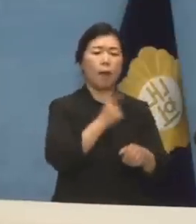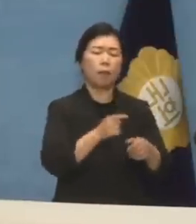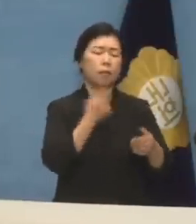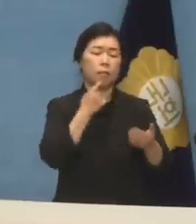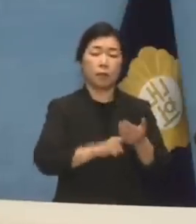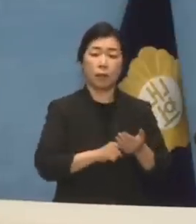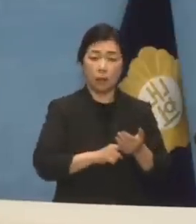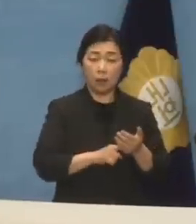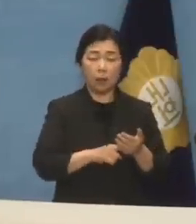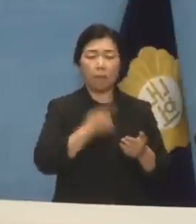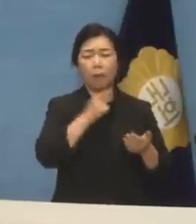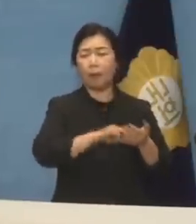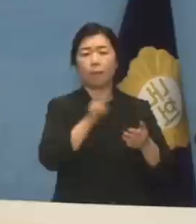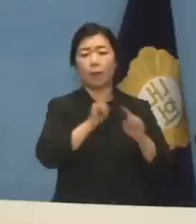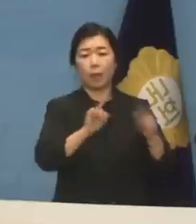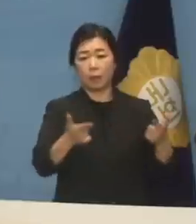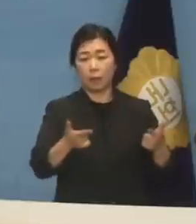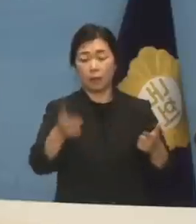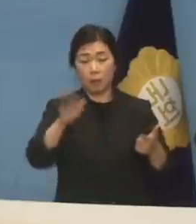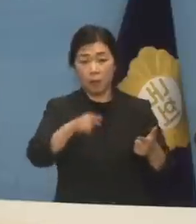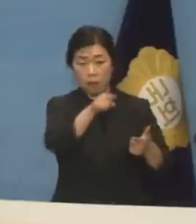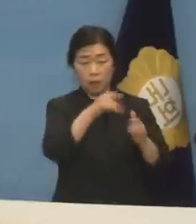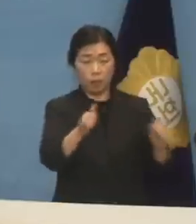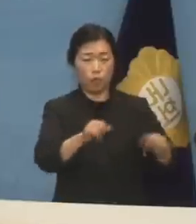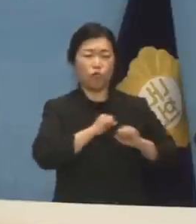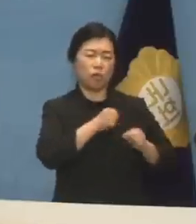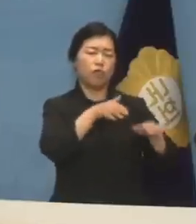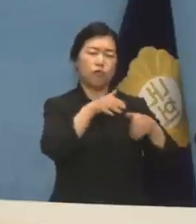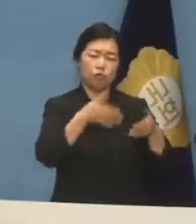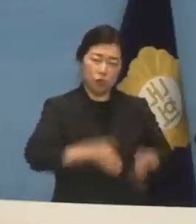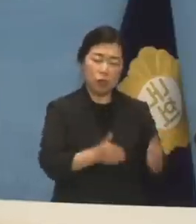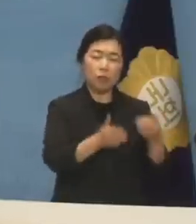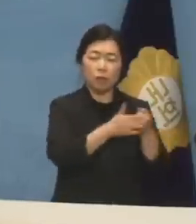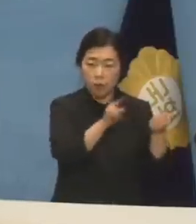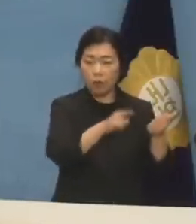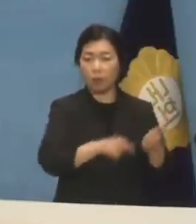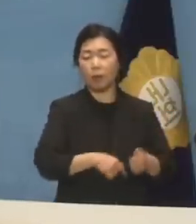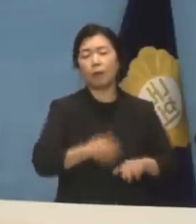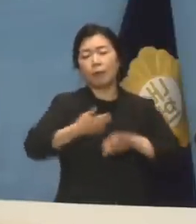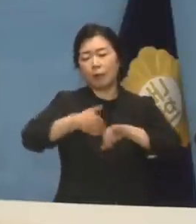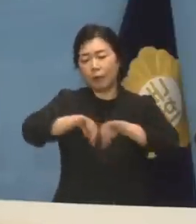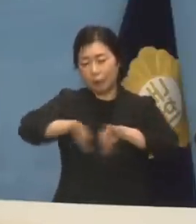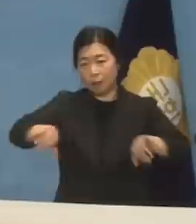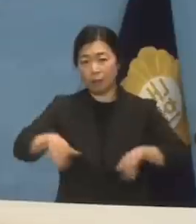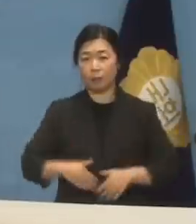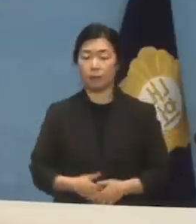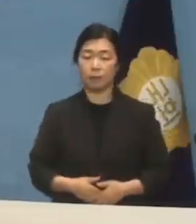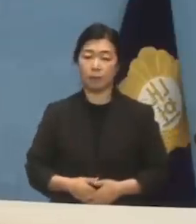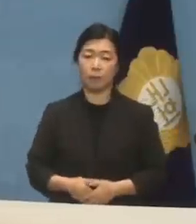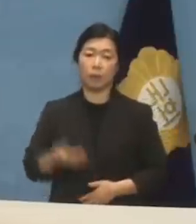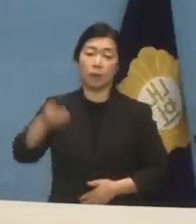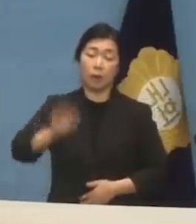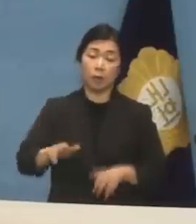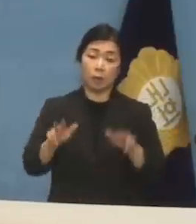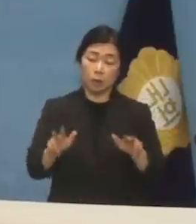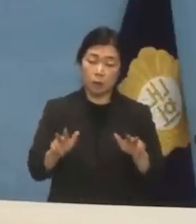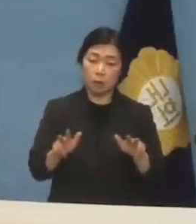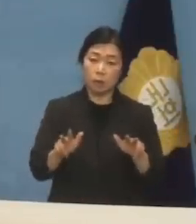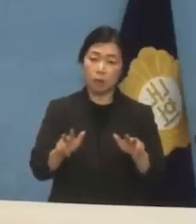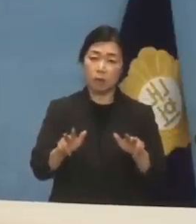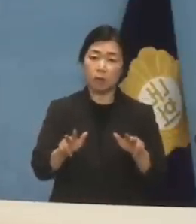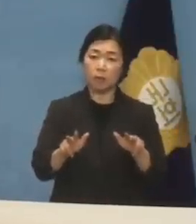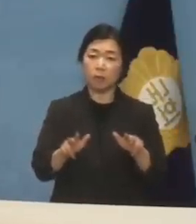자들은 군사 독재로 국민을 수시로 학살하고 죽이고 간첩으로 조작하던 자들이었기 때문에 감히 비교는 하지 않겠습니다. 하지만